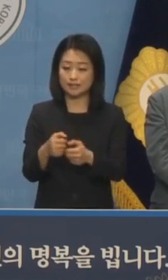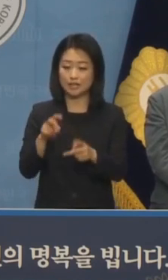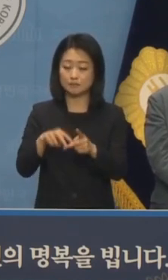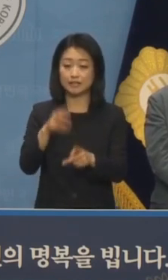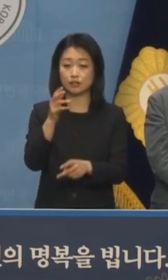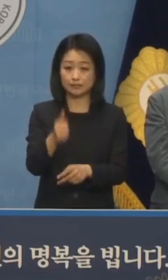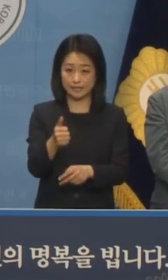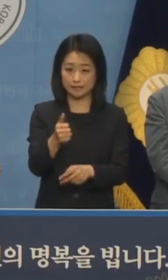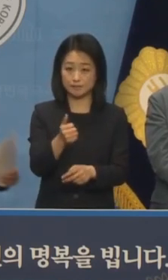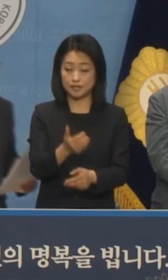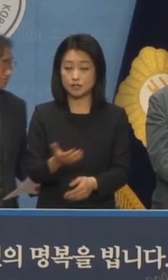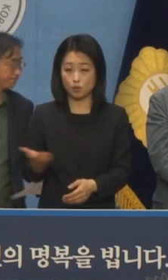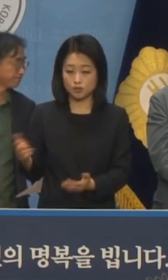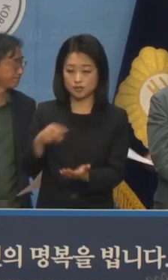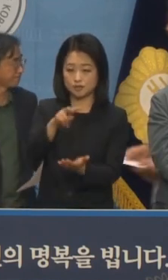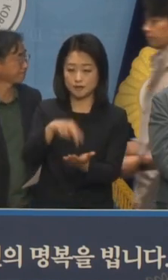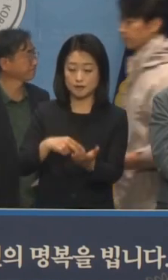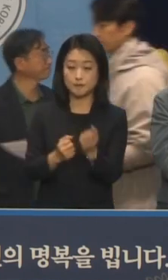상담센터장께서 하시겠습니다.